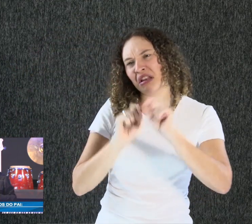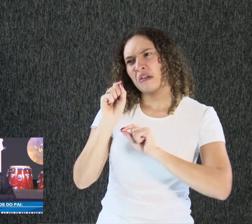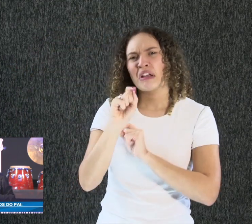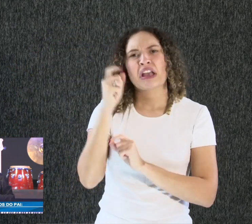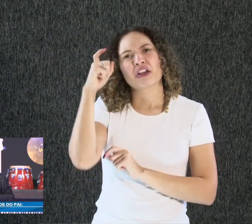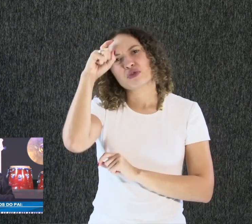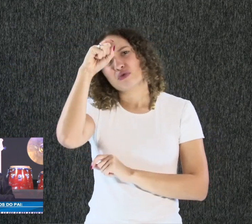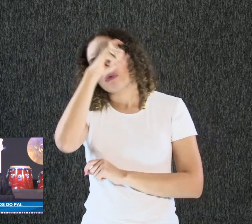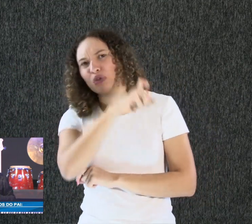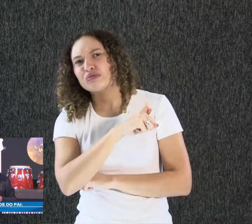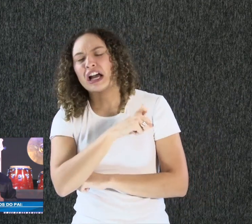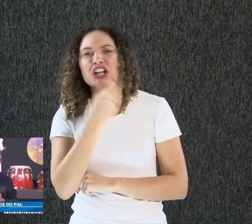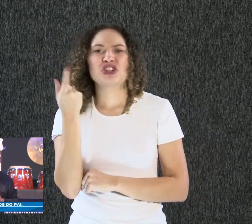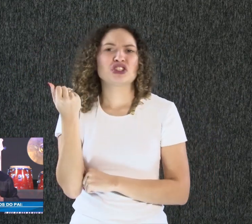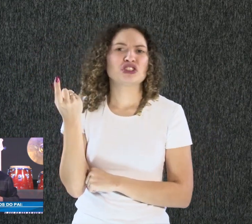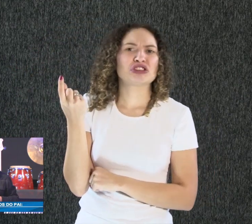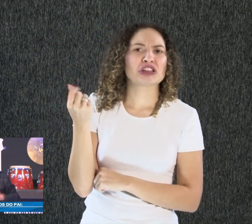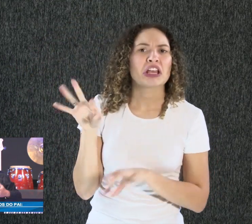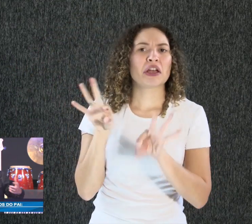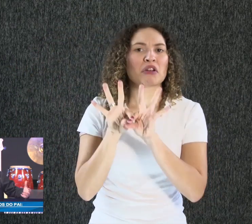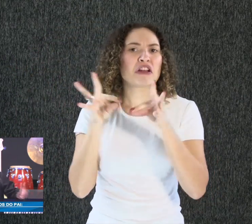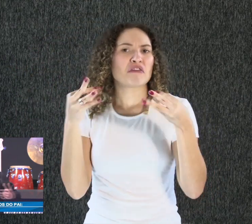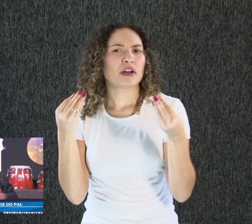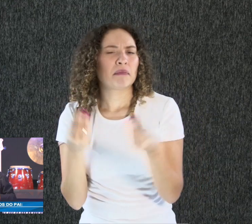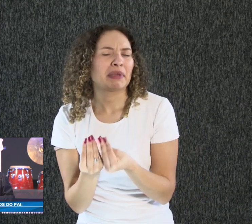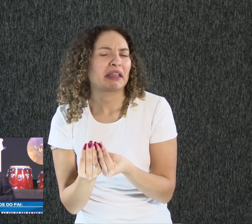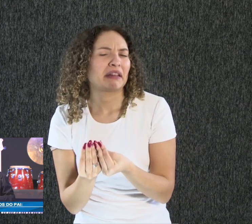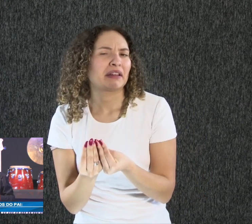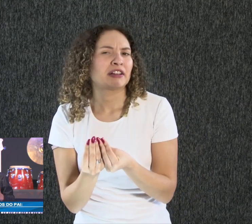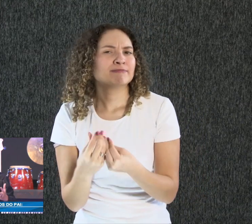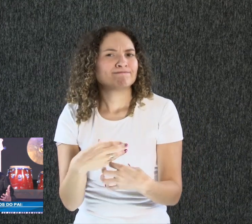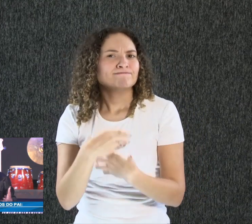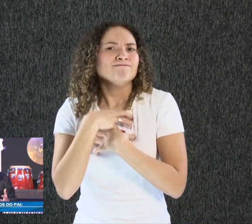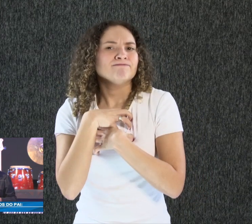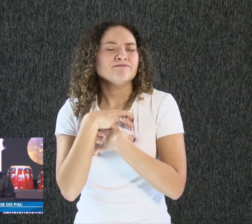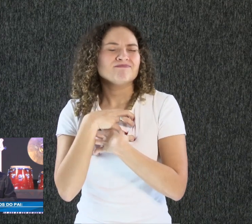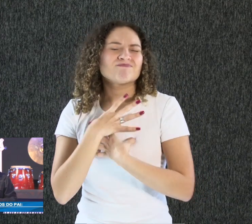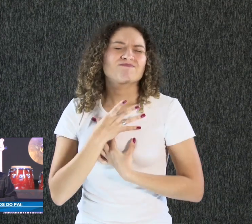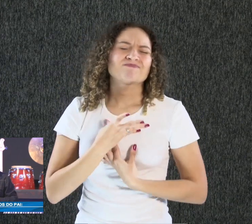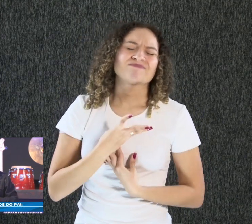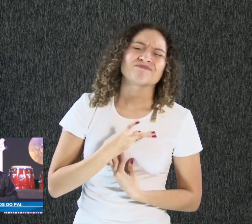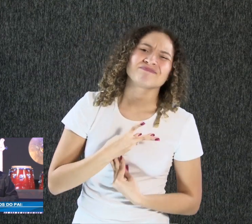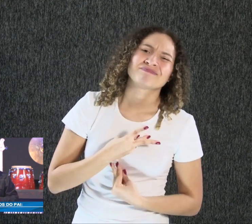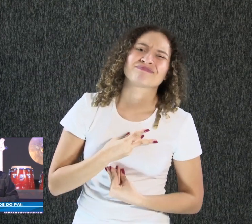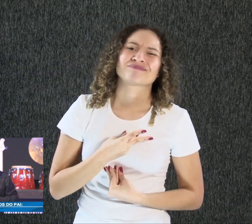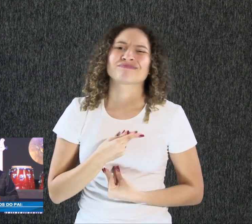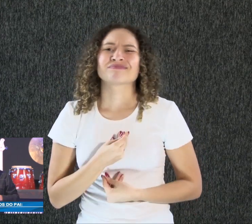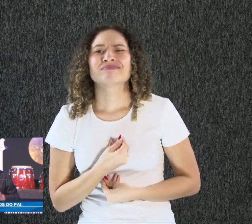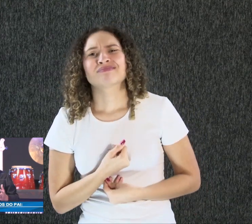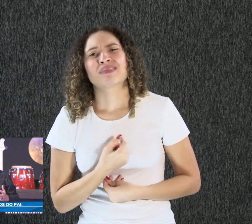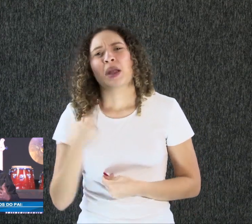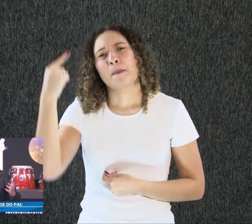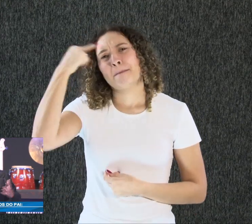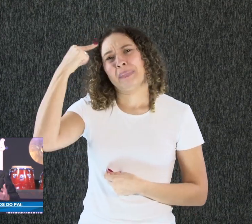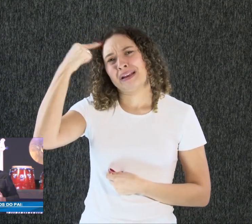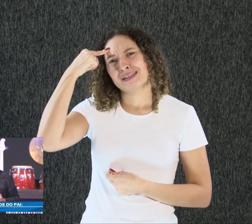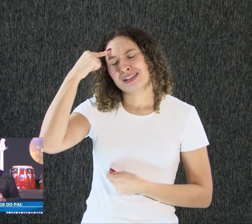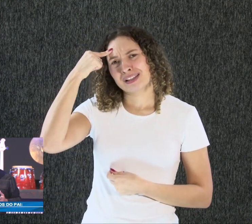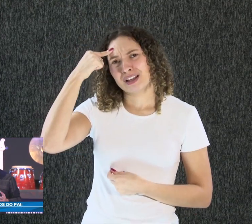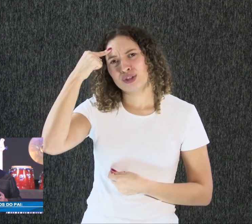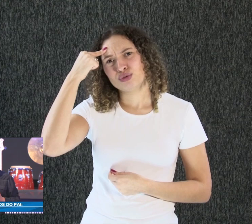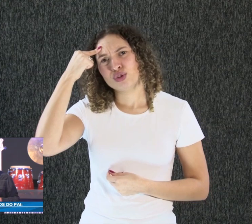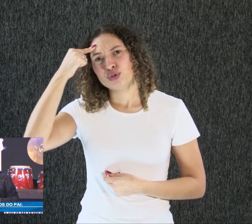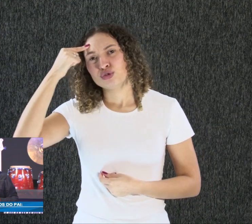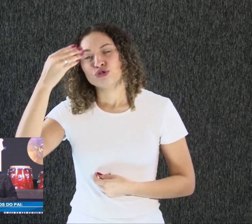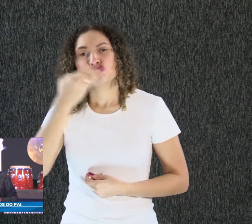vivendo, financeira ou familiar, e você está angustiado, pensando que todos têm a última